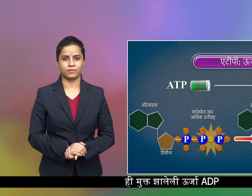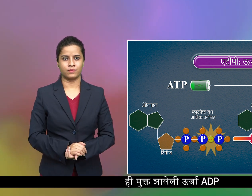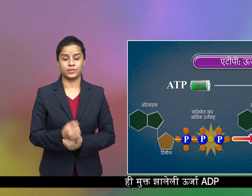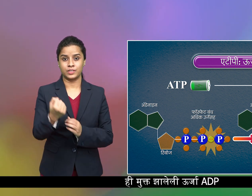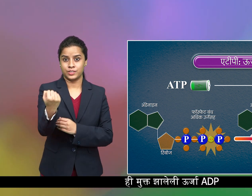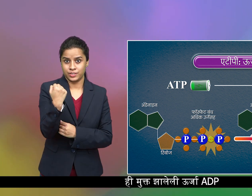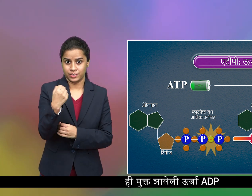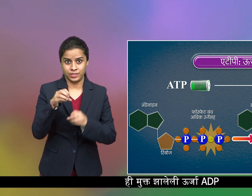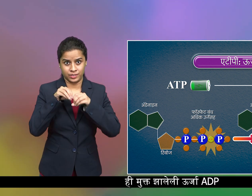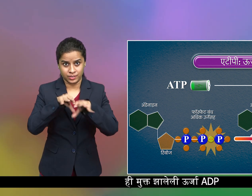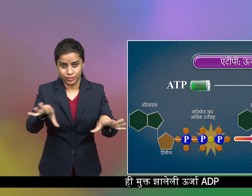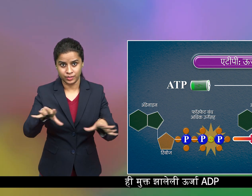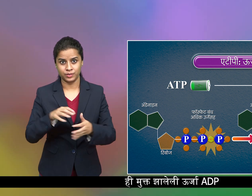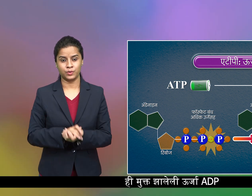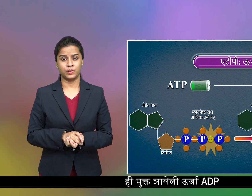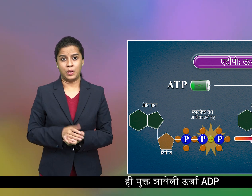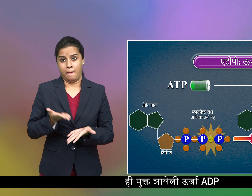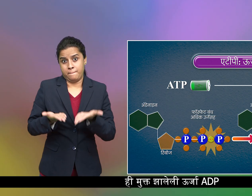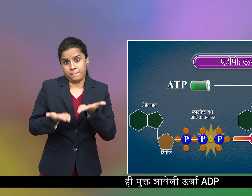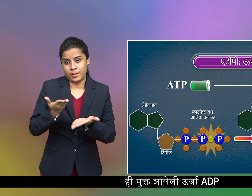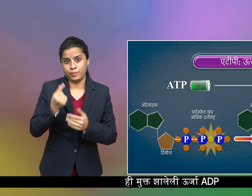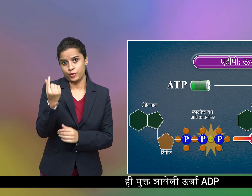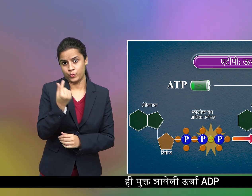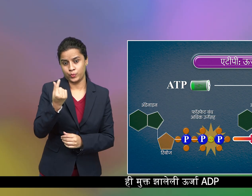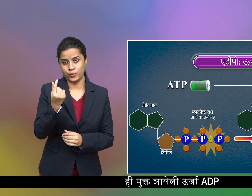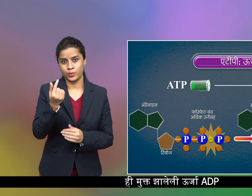ही मुक्त झालेली ऊर्जा ADP